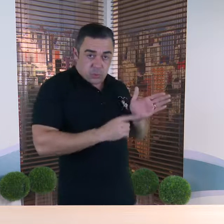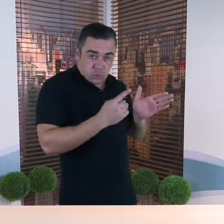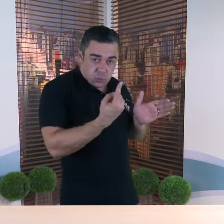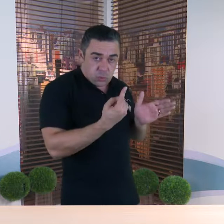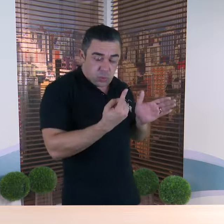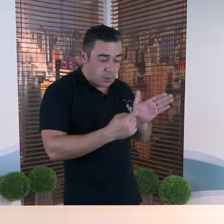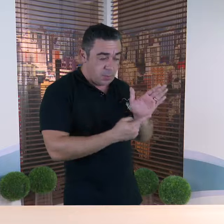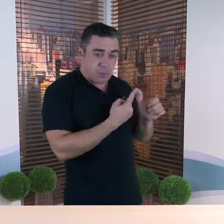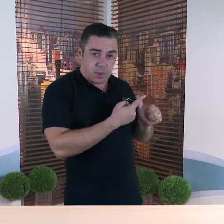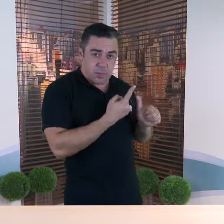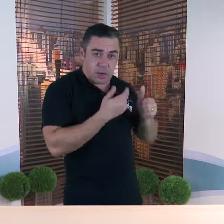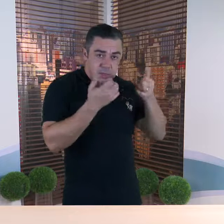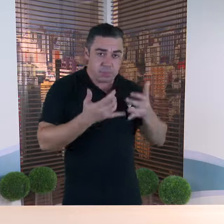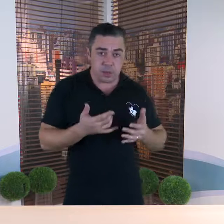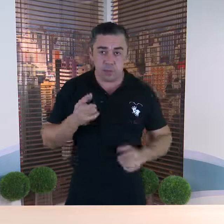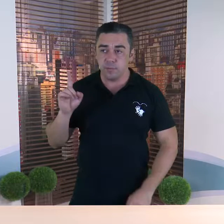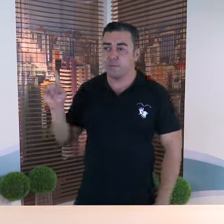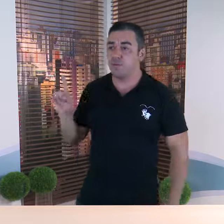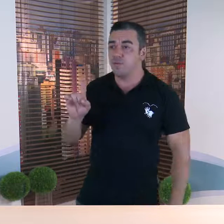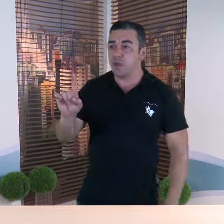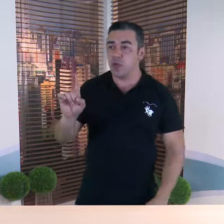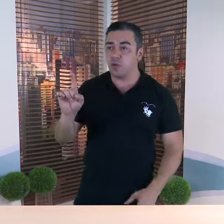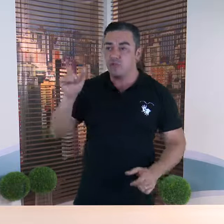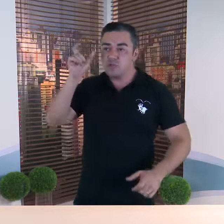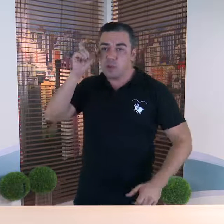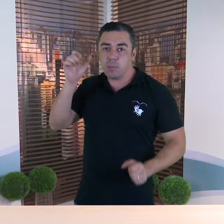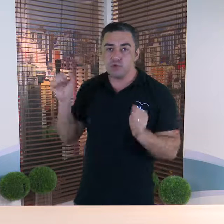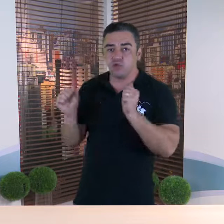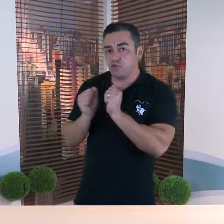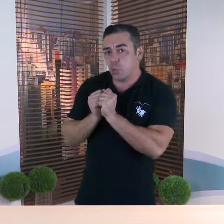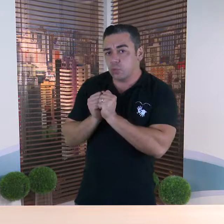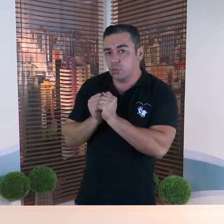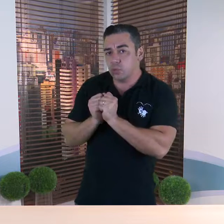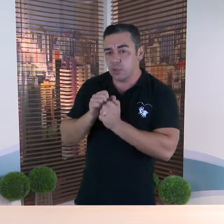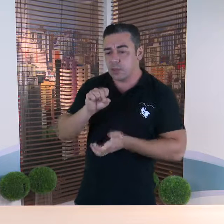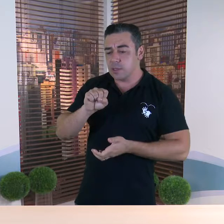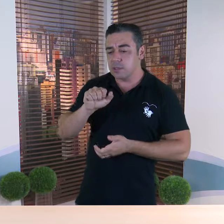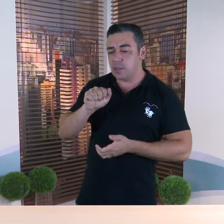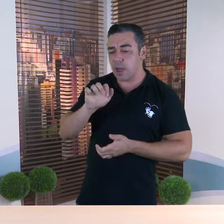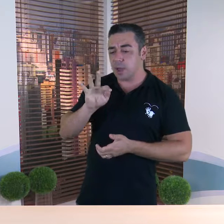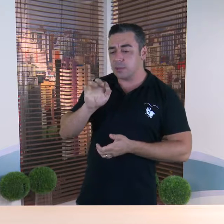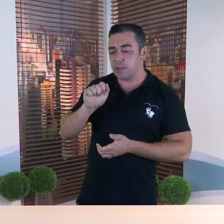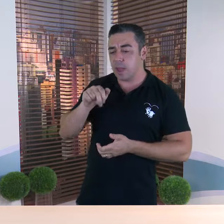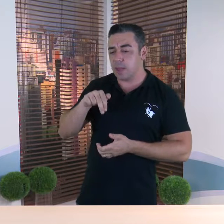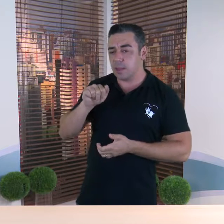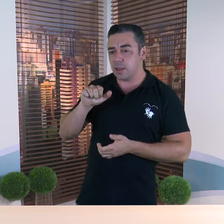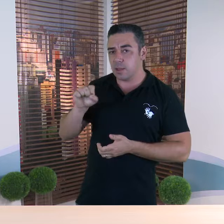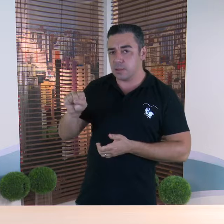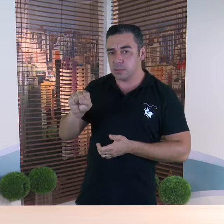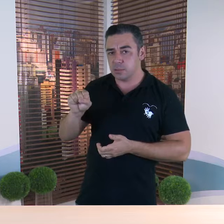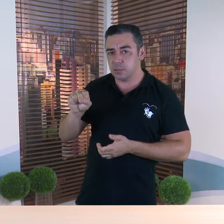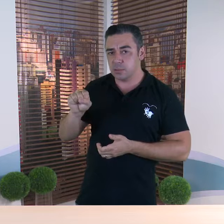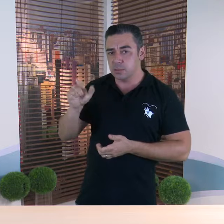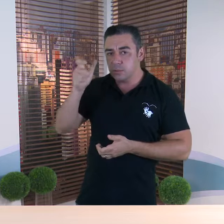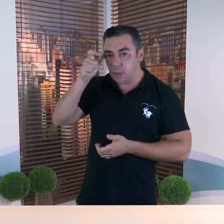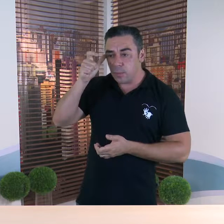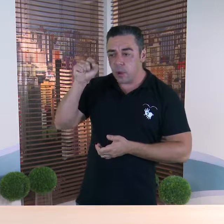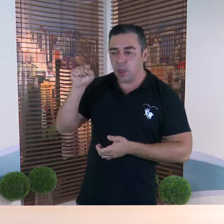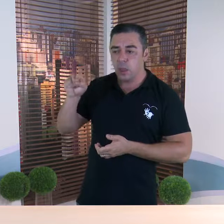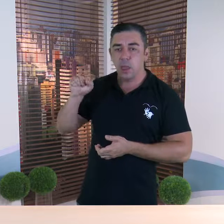parte B, veio também Satanás entre eles. Satanás aparece no livro de Jó como uma